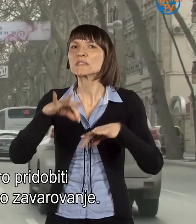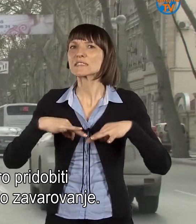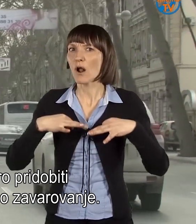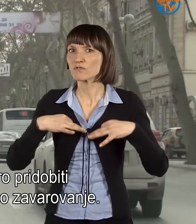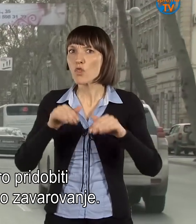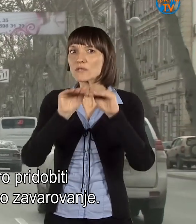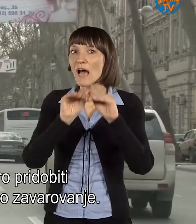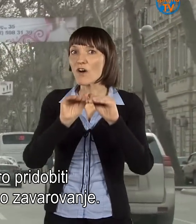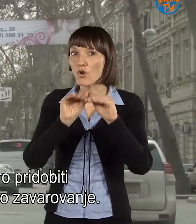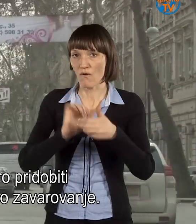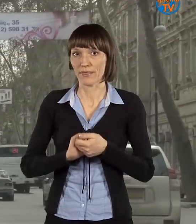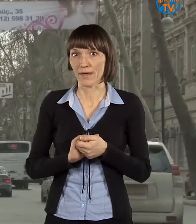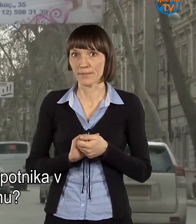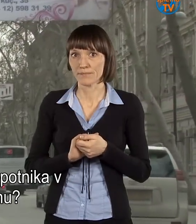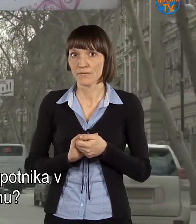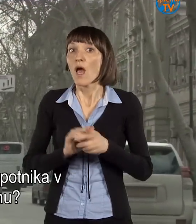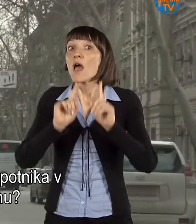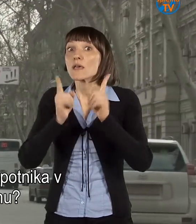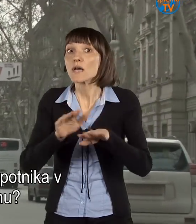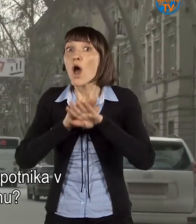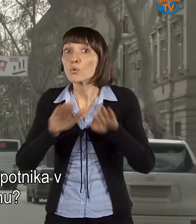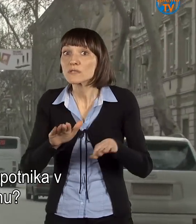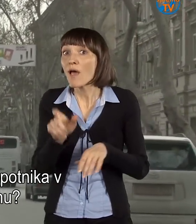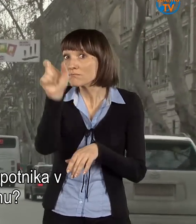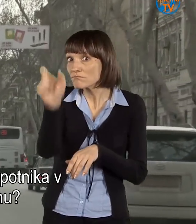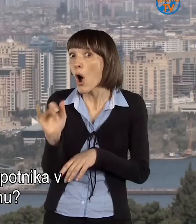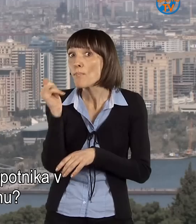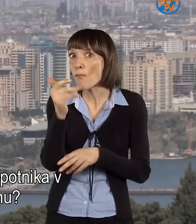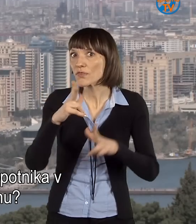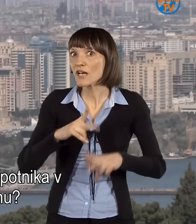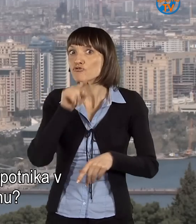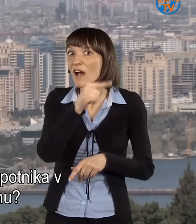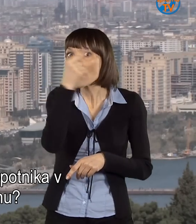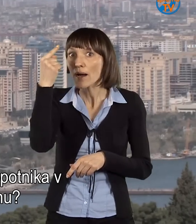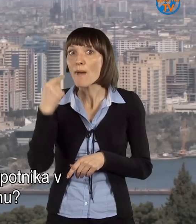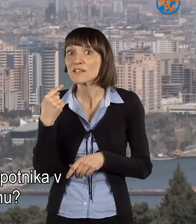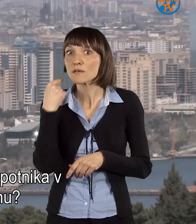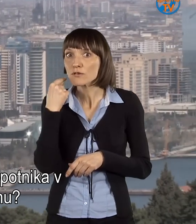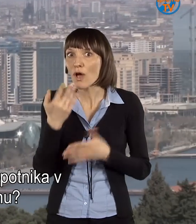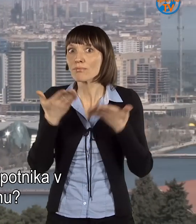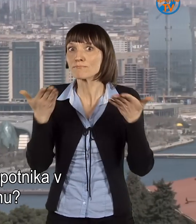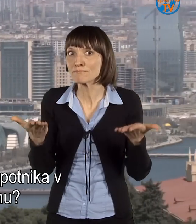zdravstveno zavarovanje. In kaj vse čaka popotnika v Azerbejdžanu?